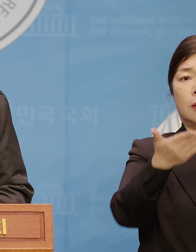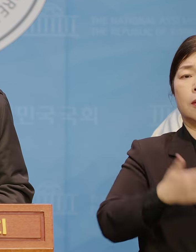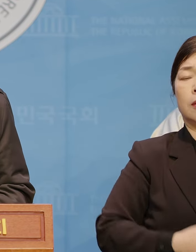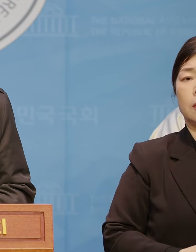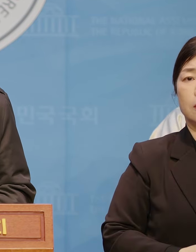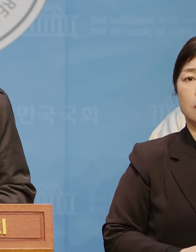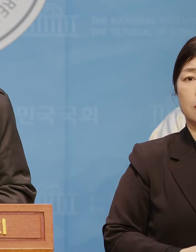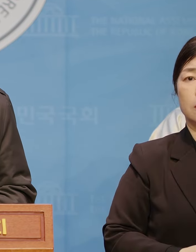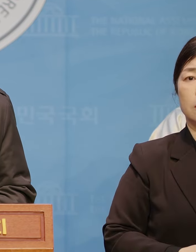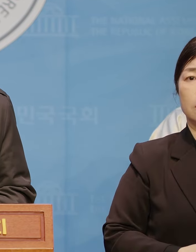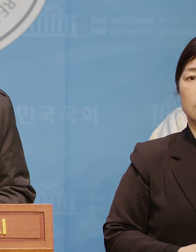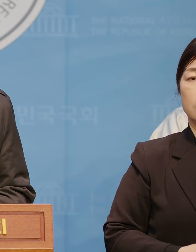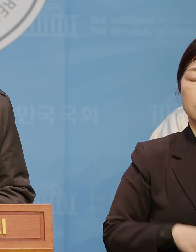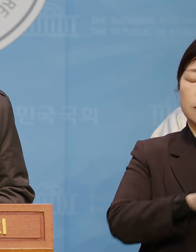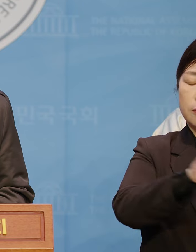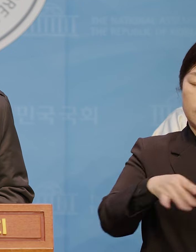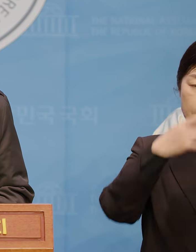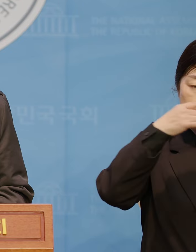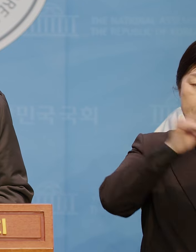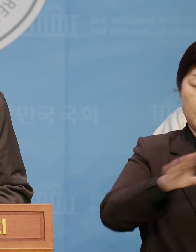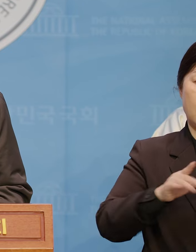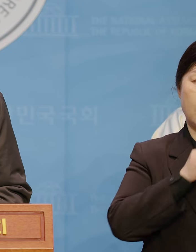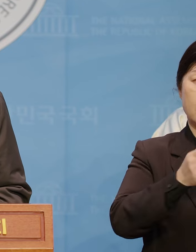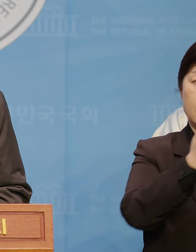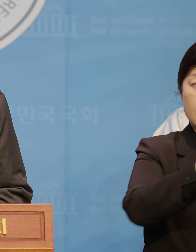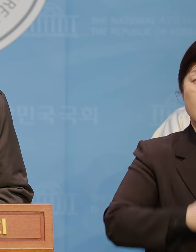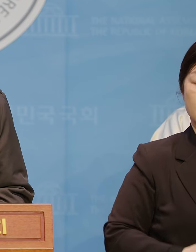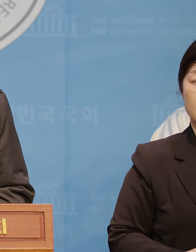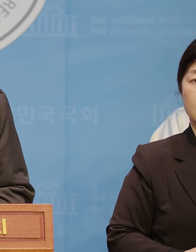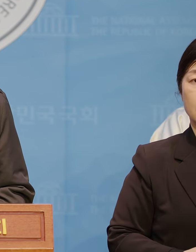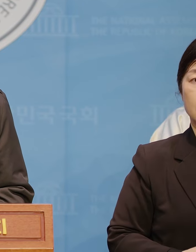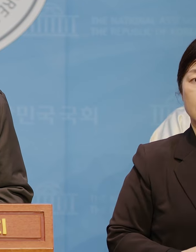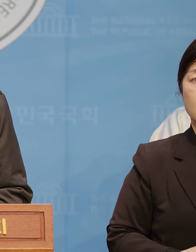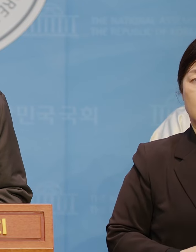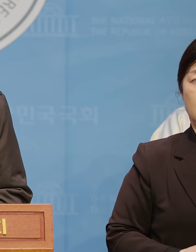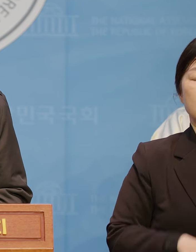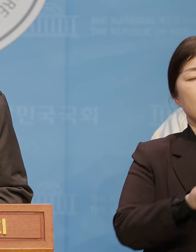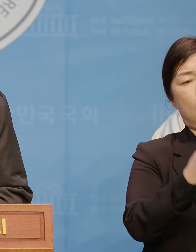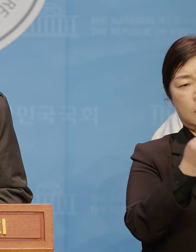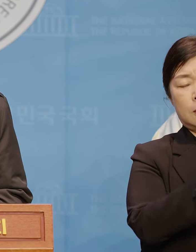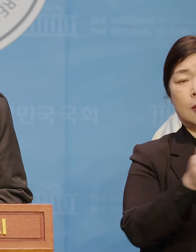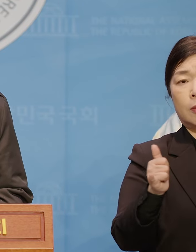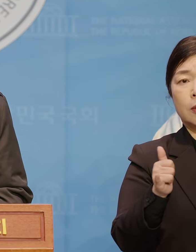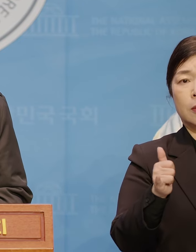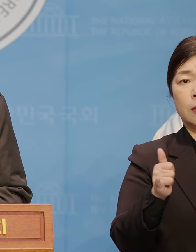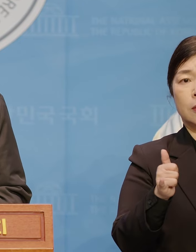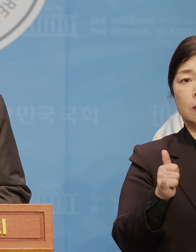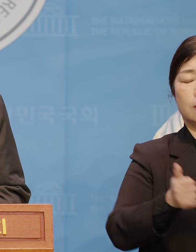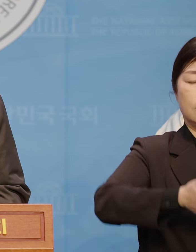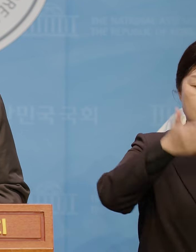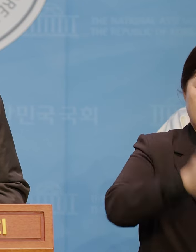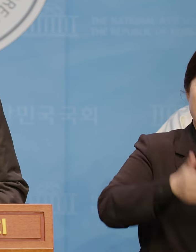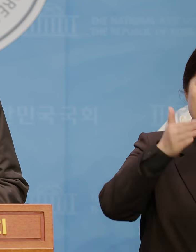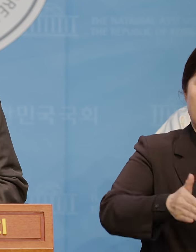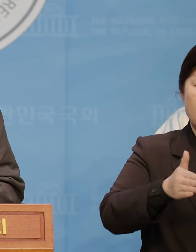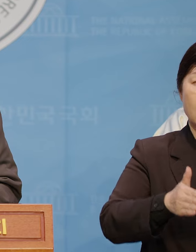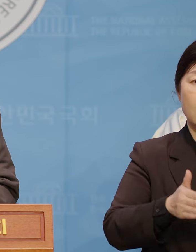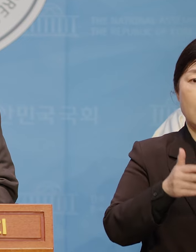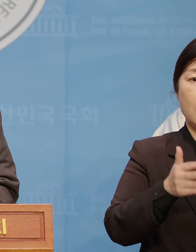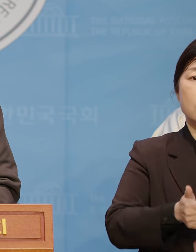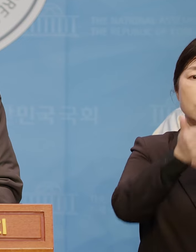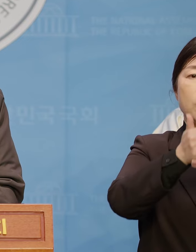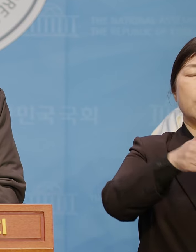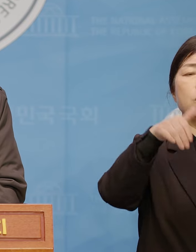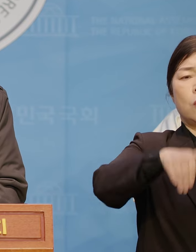저희는 단호하게 말씀을 드릴 수가 있습니다 이러한 사람들은 절대로 주님의